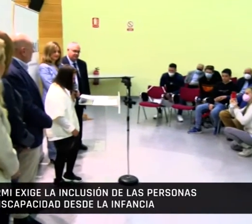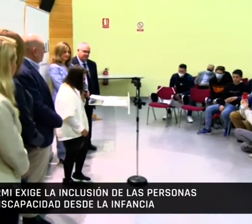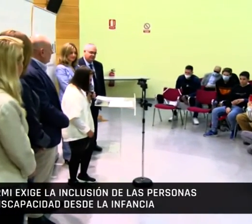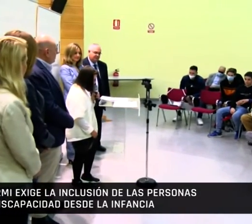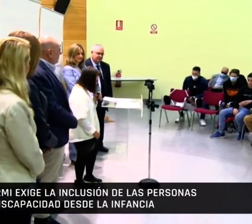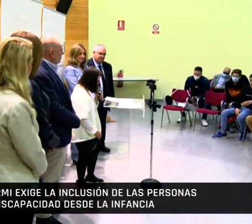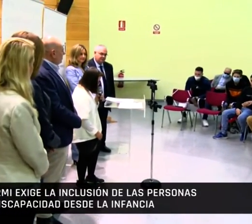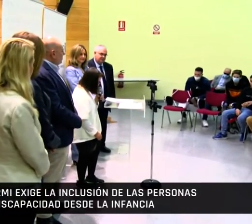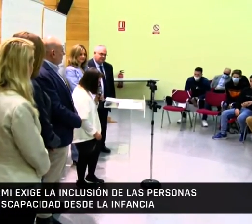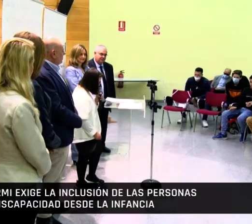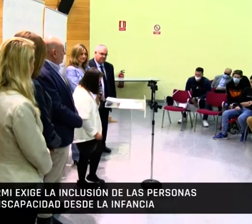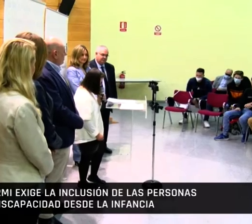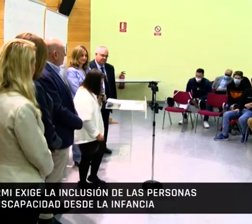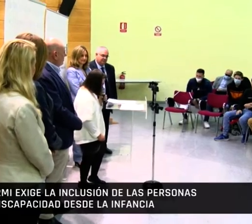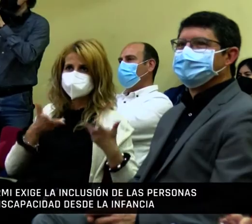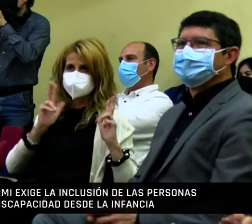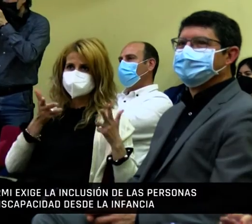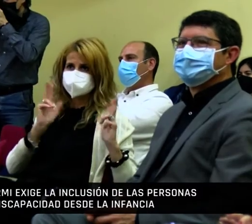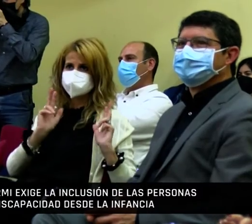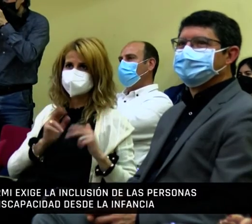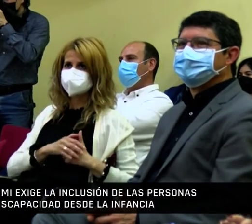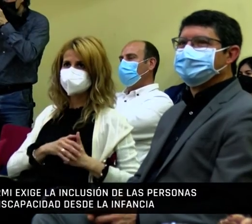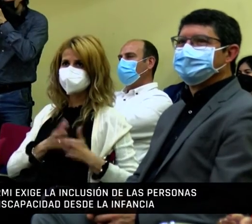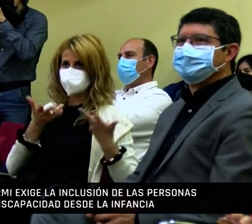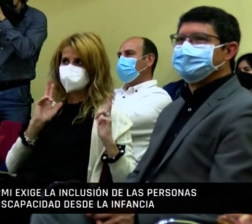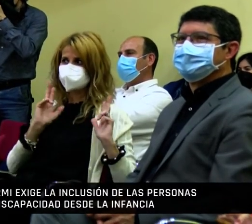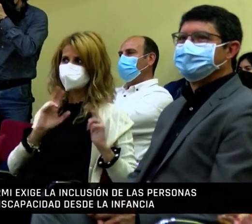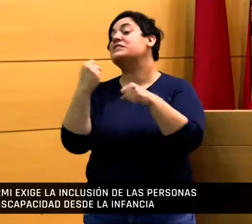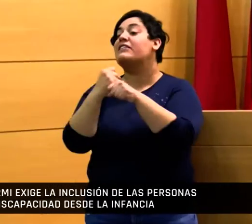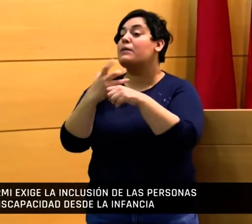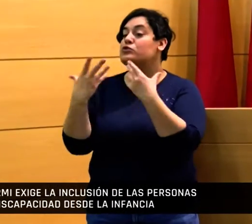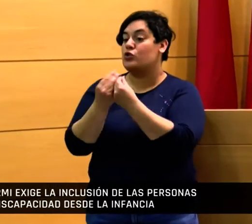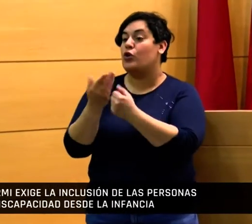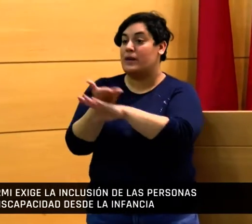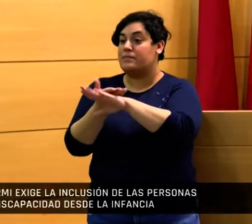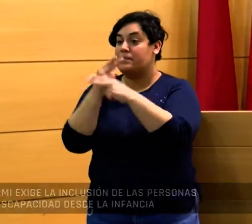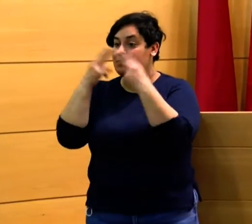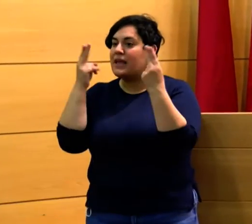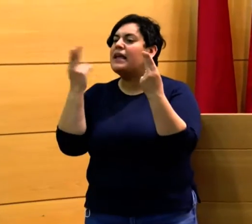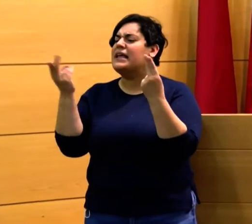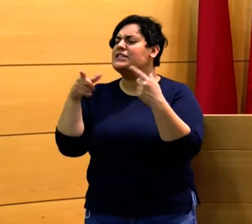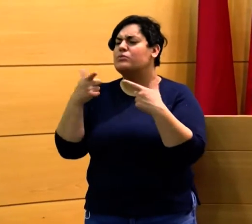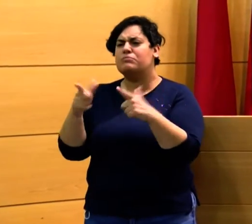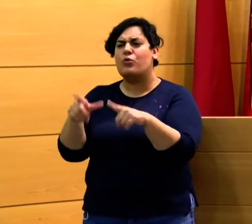colectivos más vulnerables y reclaman que se creen entornos inclusivos y adaptados.